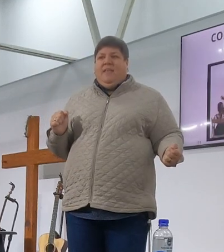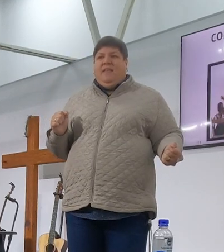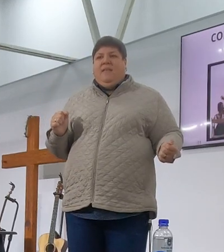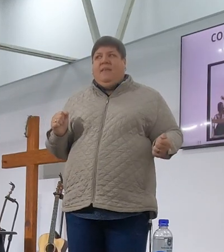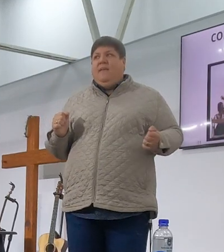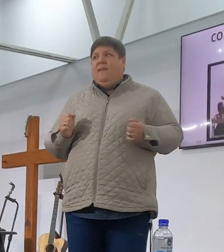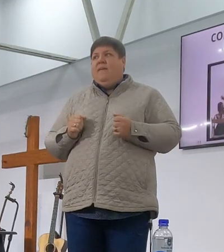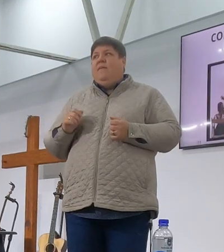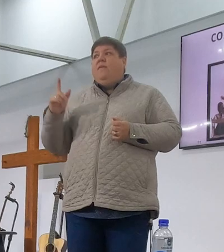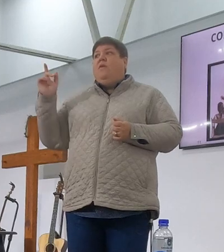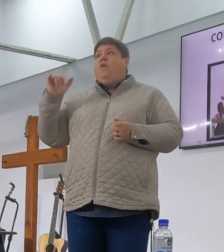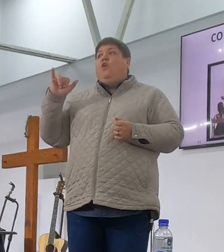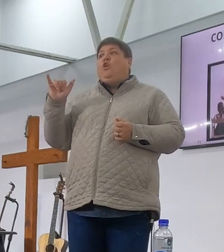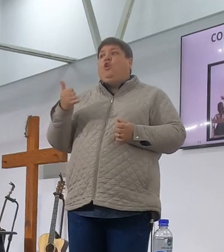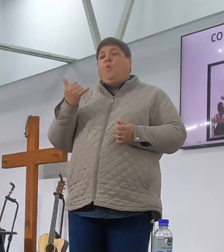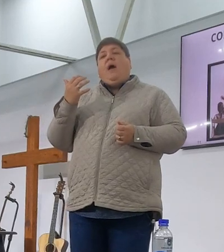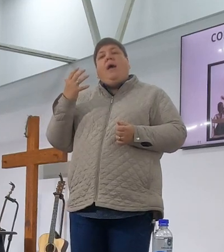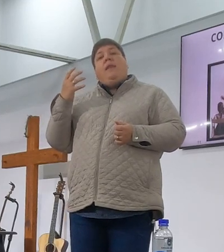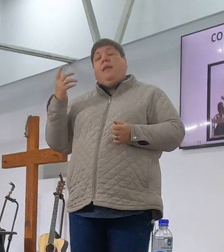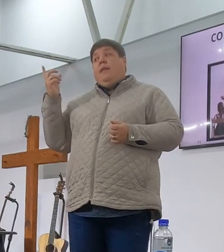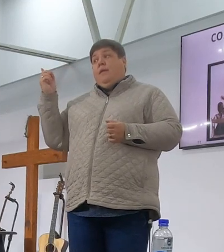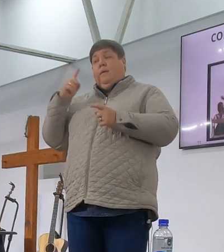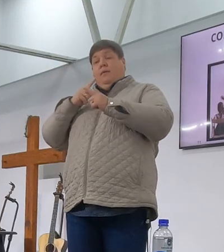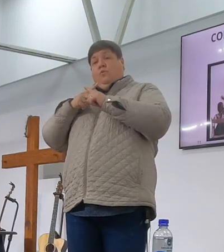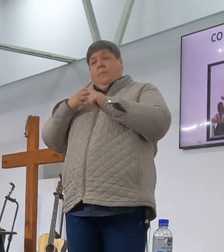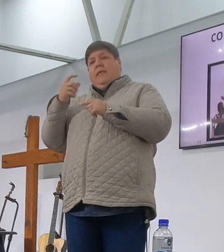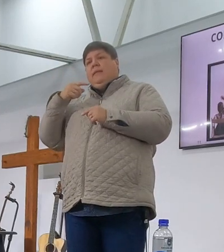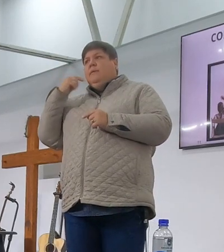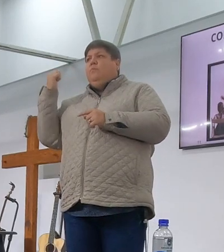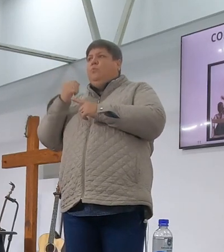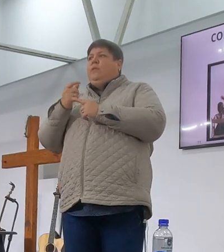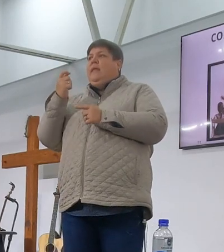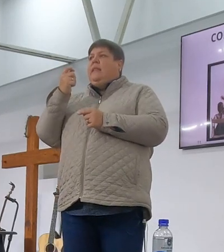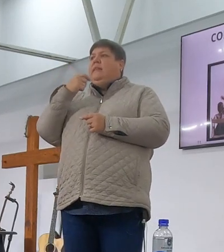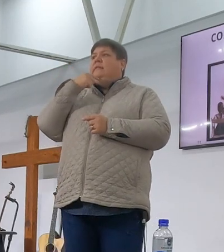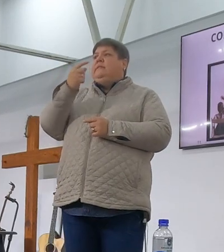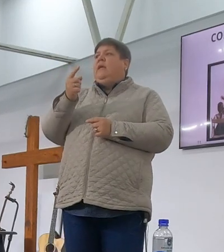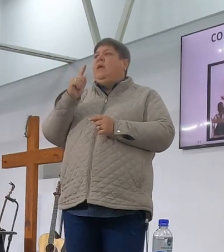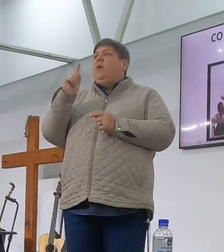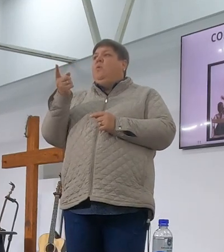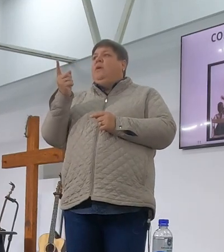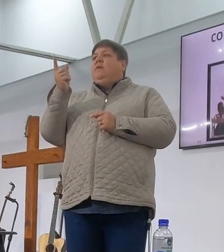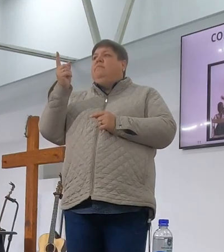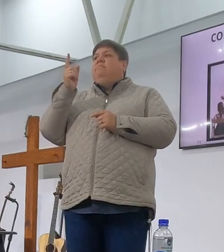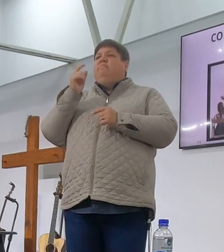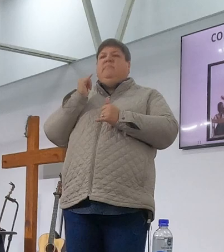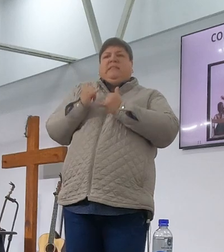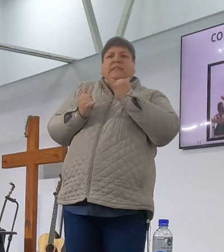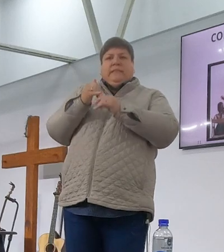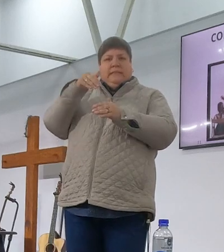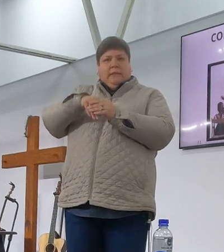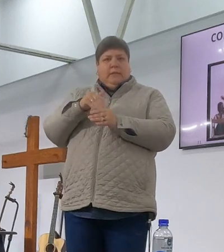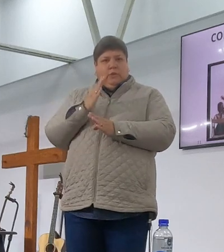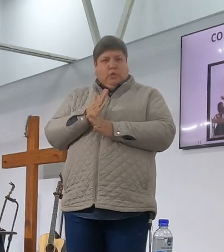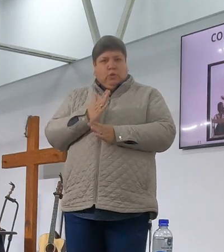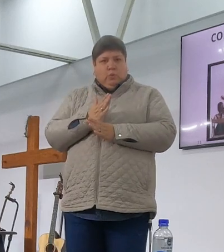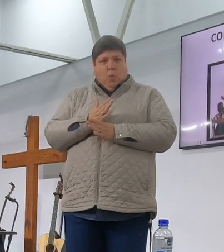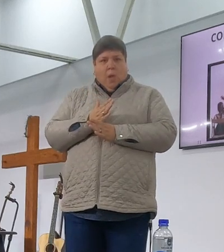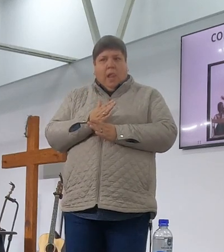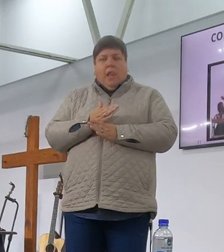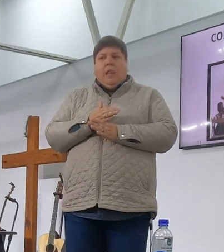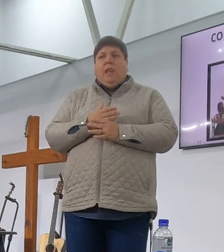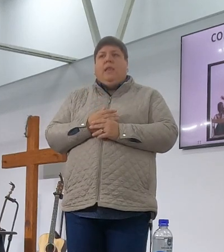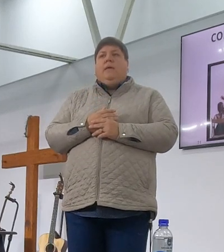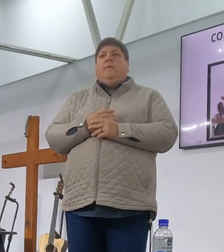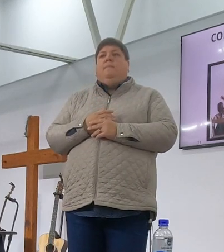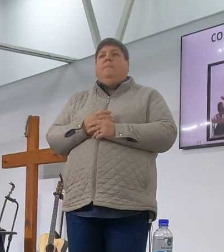Johan het my gevra om iets te sê oor die comprehensive sex education in die skool. En dit is, daar is te min tyd om